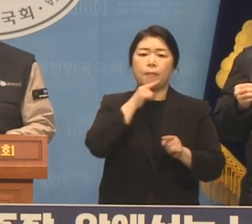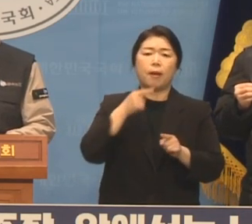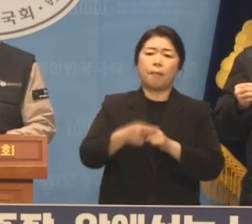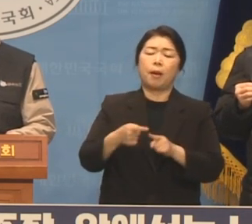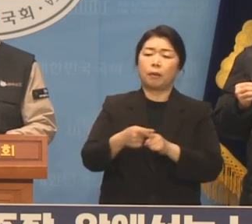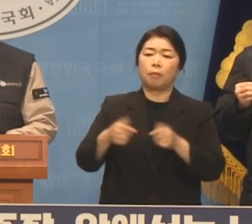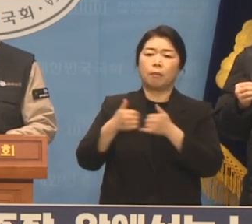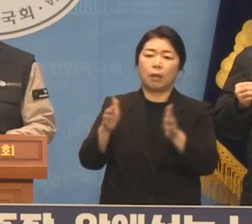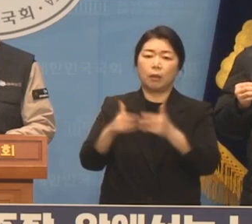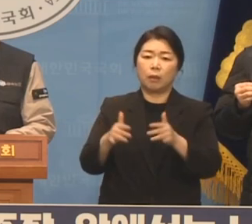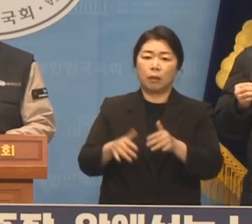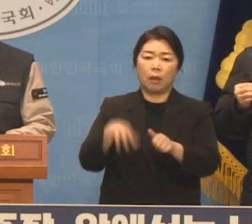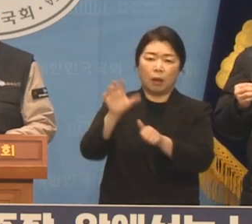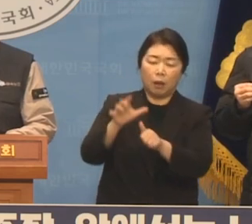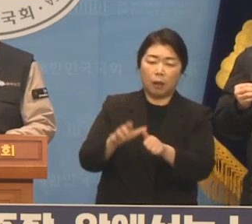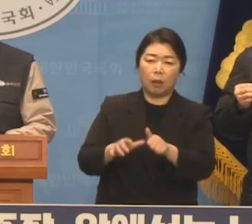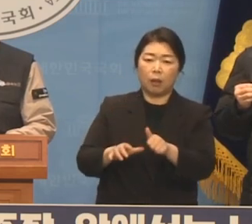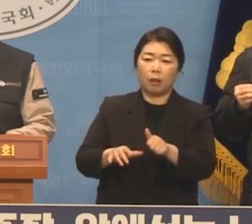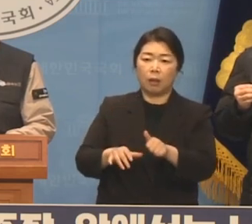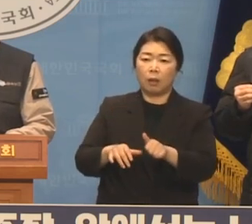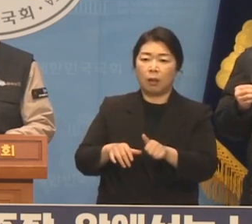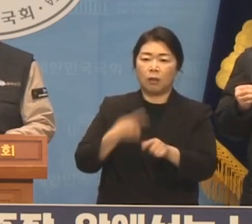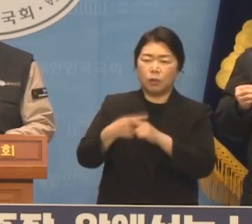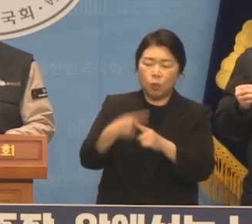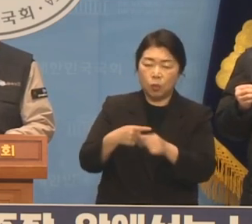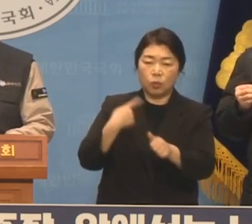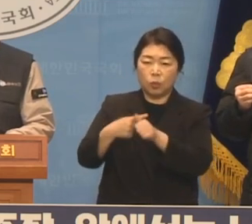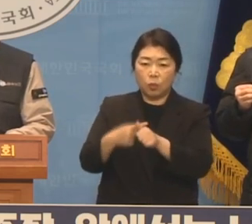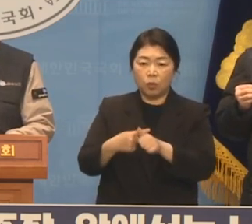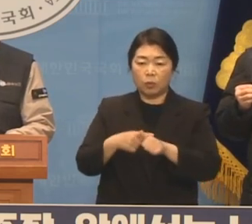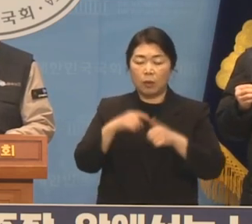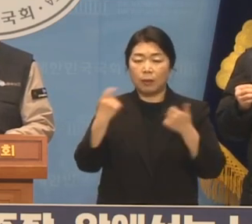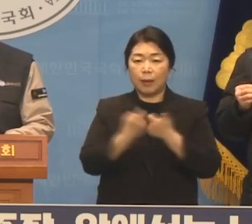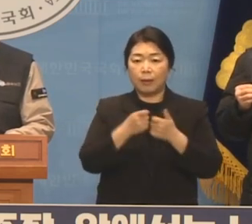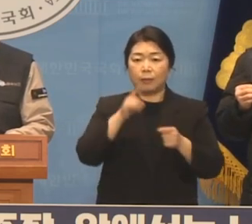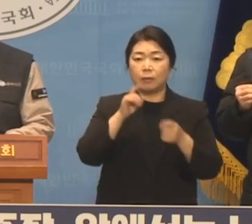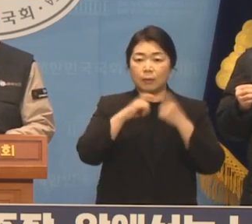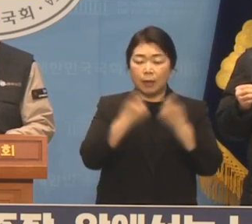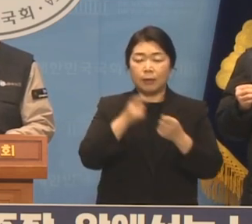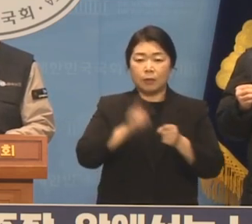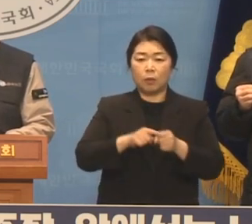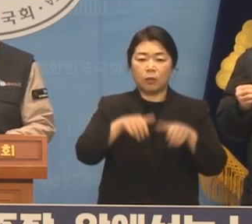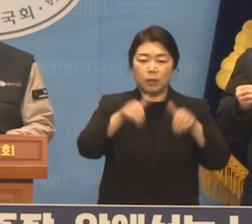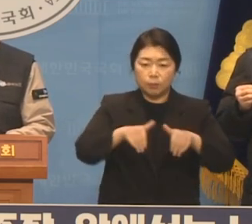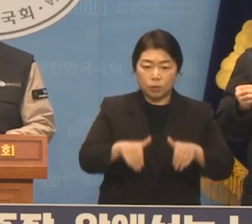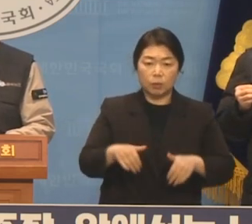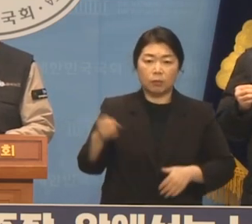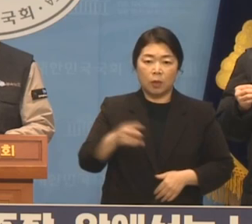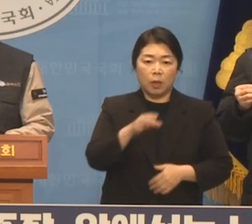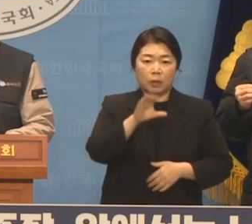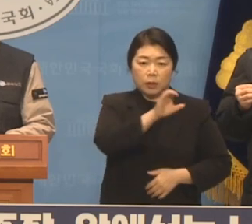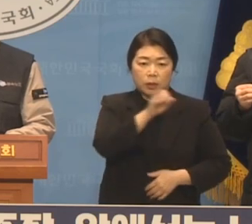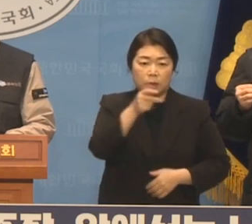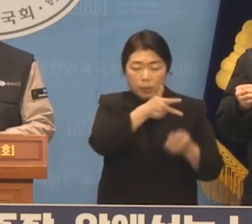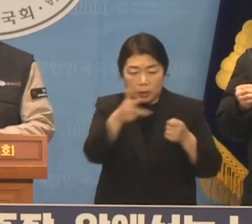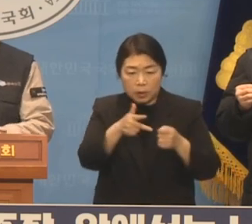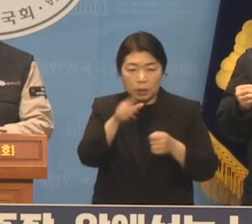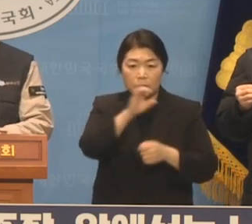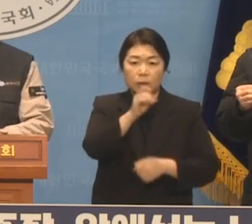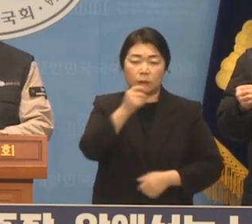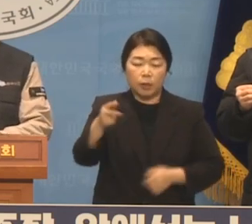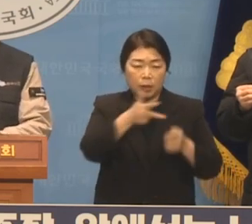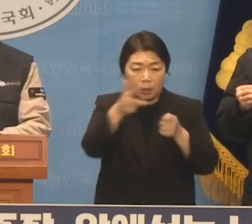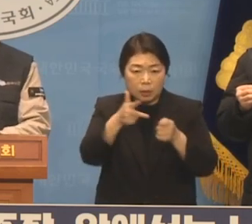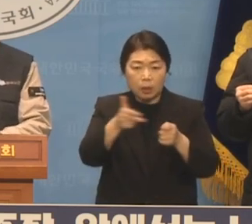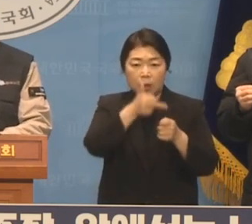비속어 사용, 사적 심부름, 실적을 이유로 한 해고 협박, CCTV 감시, 조합원